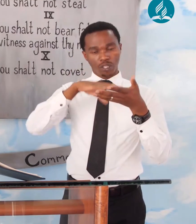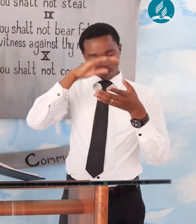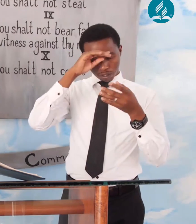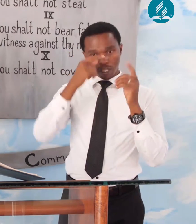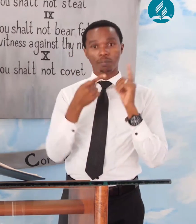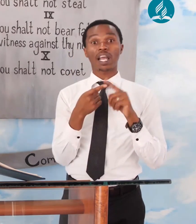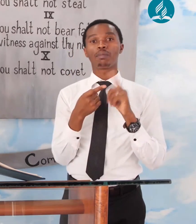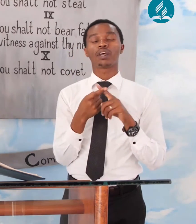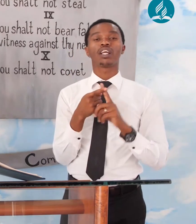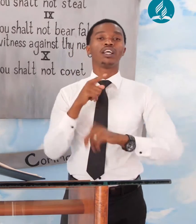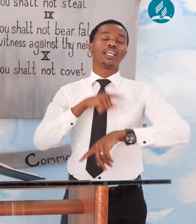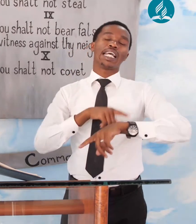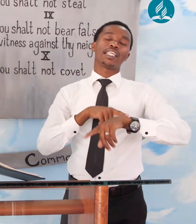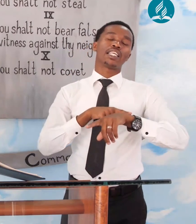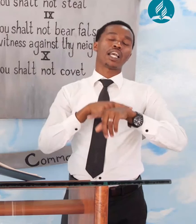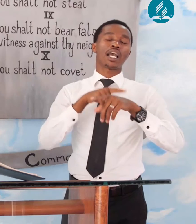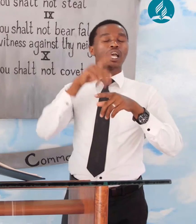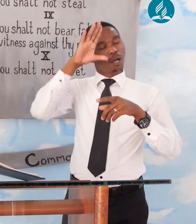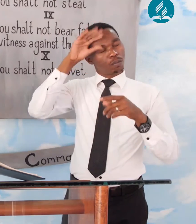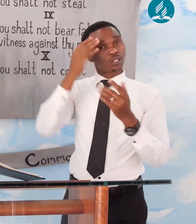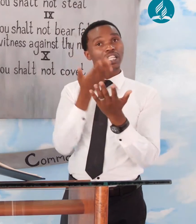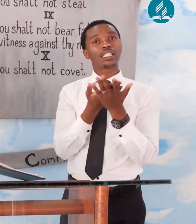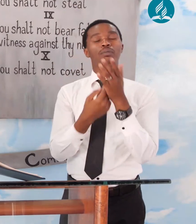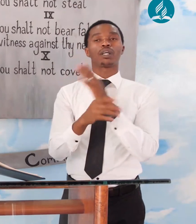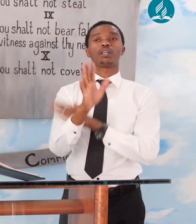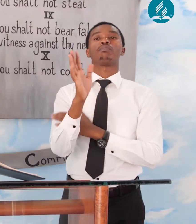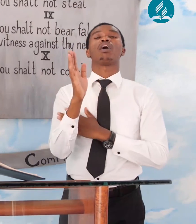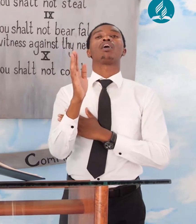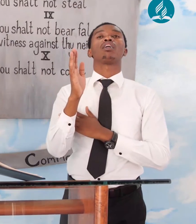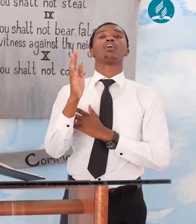Imana wenda akabisaba